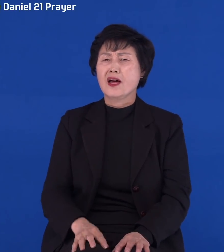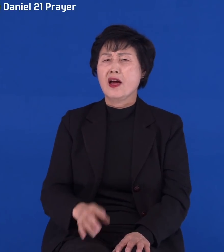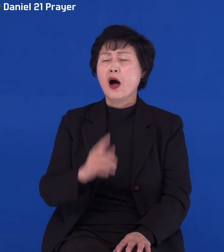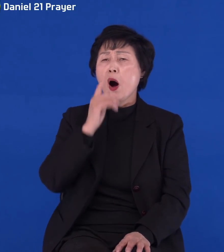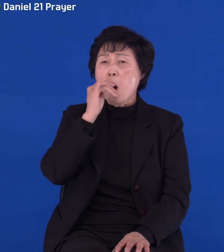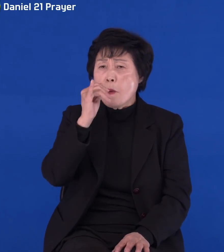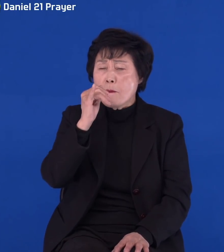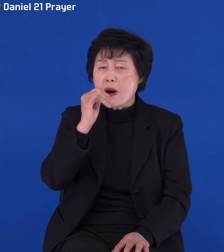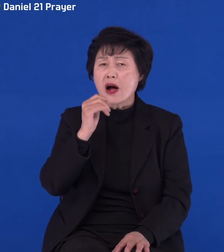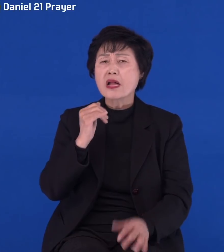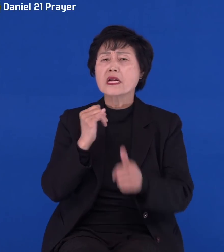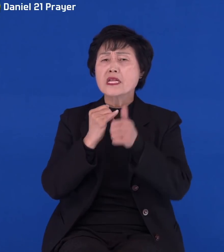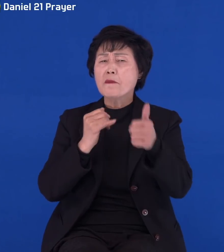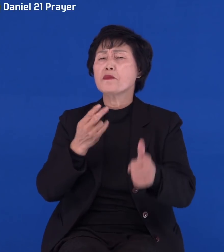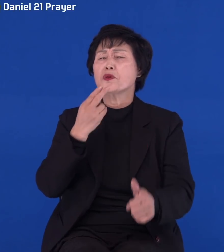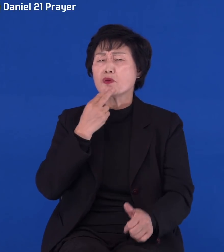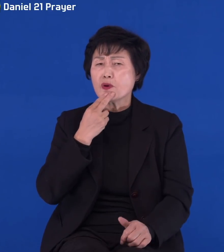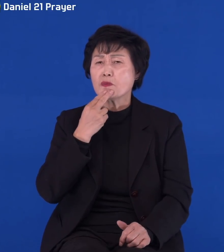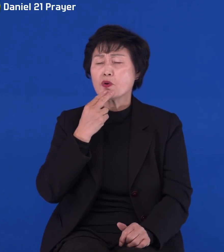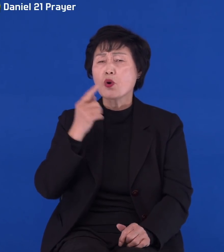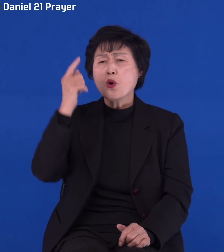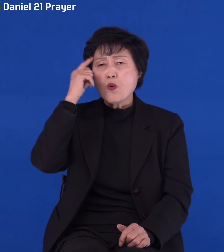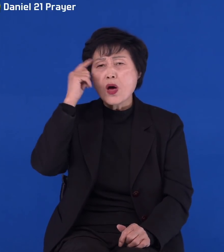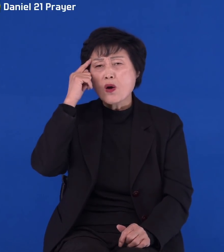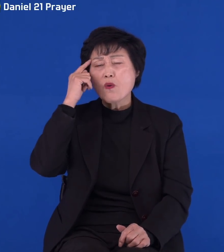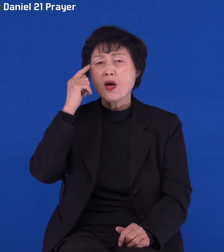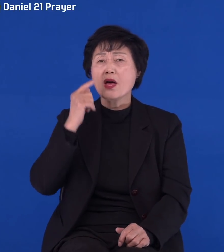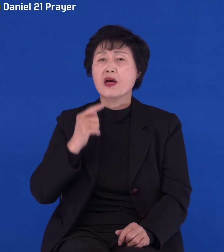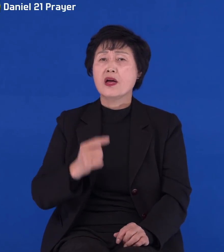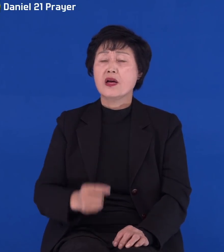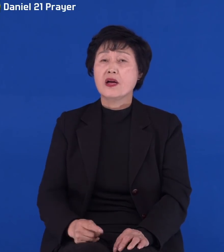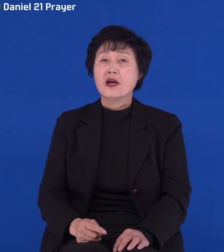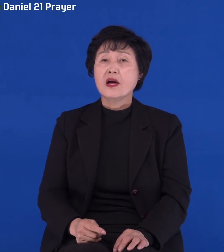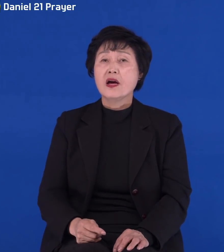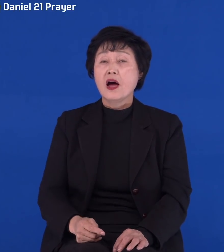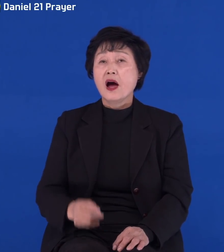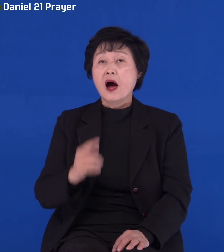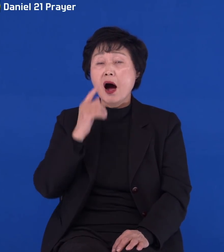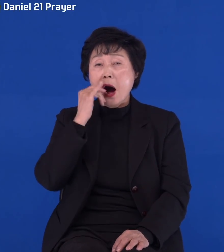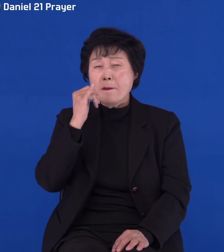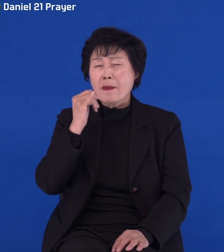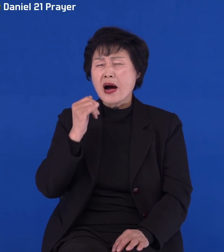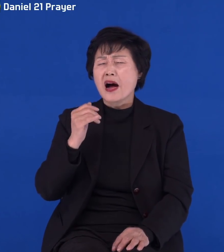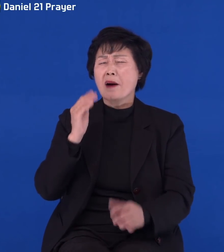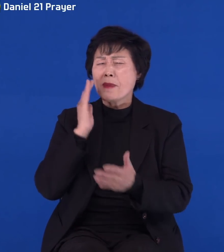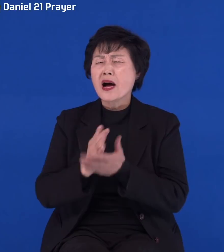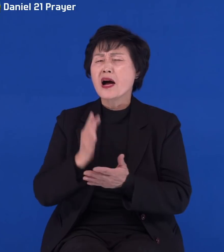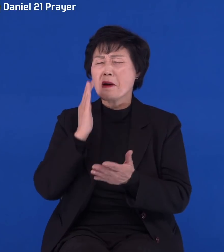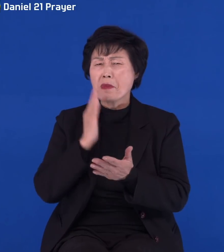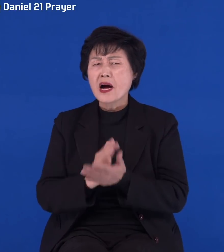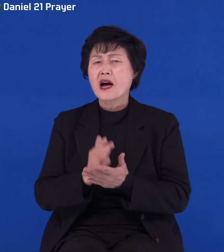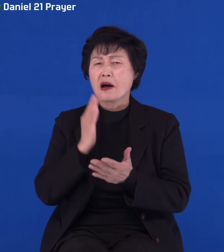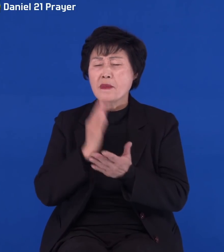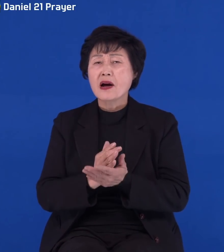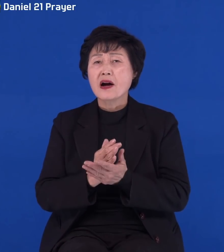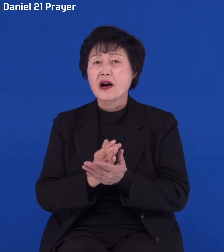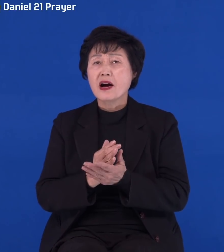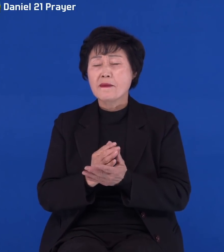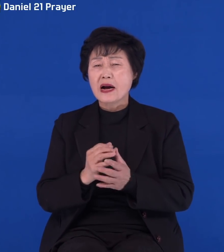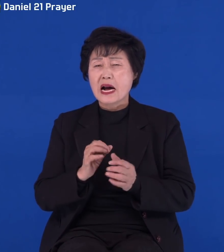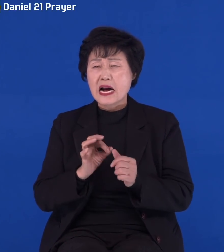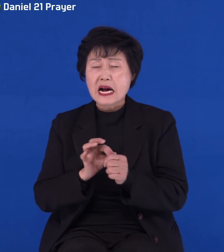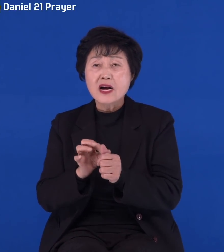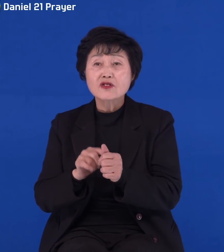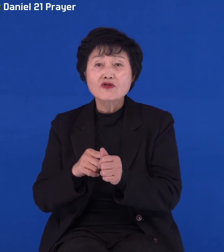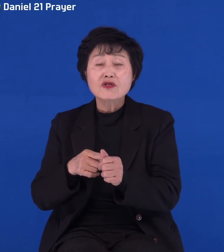과부고 또 8남매인데 왜 어머니가 해야 됩니까? 라고 하면서 어머니가 그렇게 말씀을 드렸는데 제 말을 안 듣더라고요. 제가 어리석은